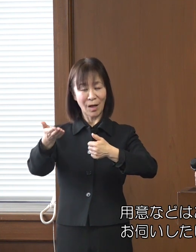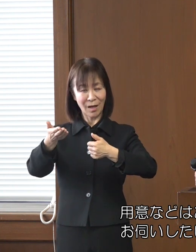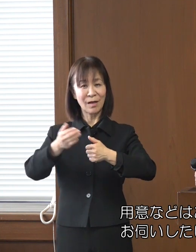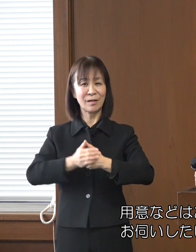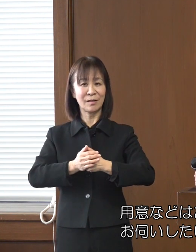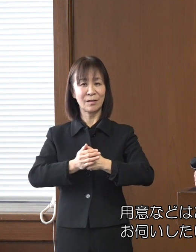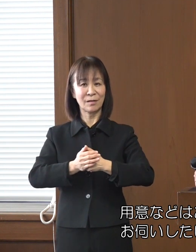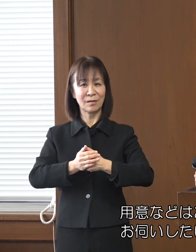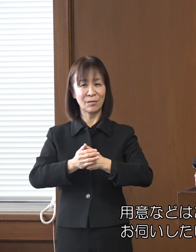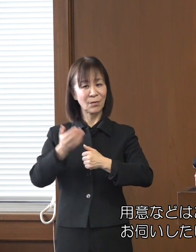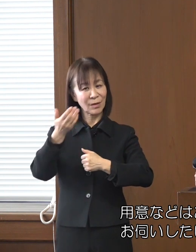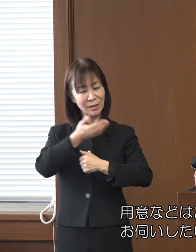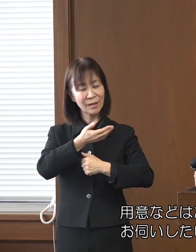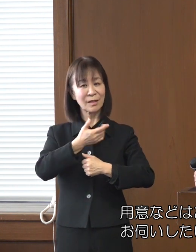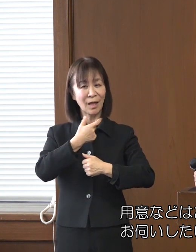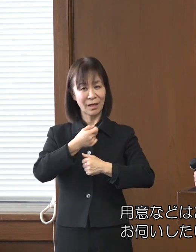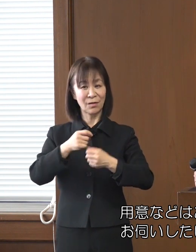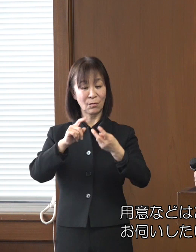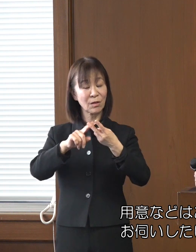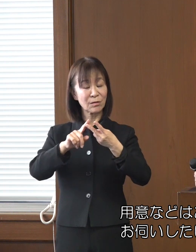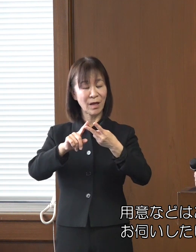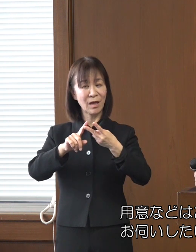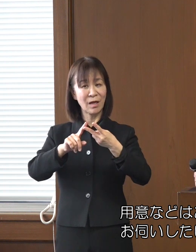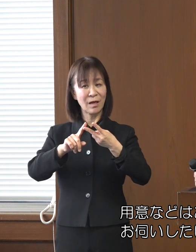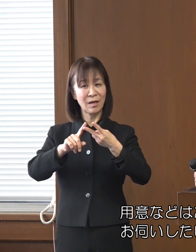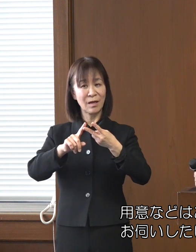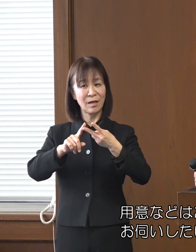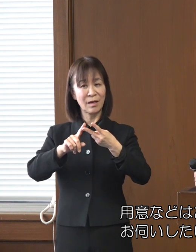が、お伺いしたいところと、もう一つが、